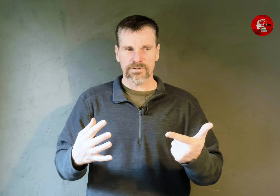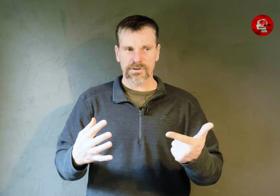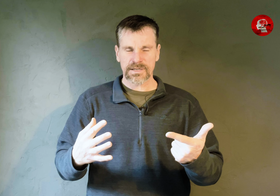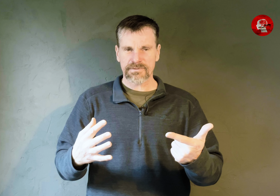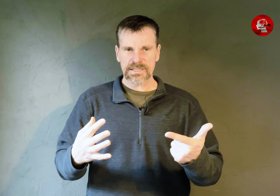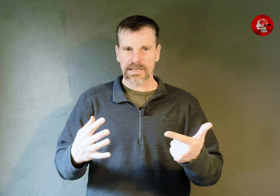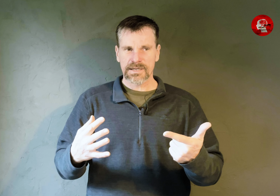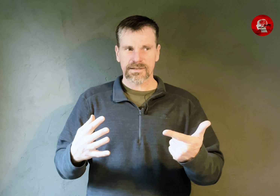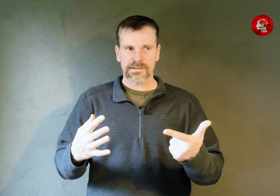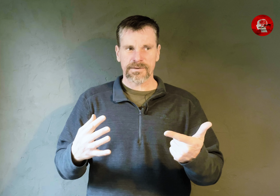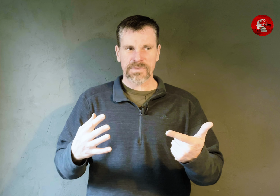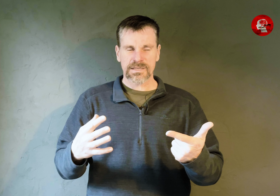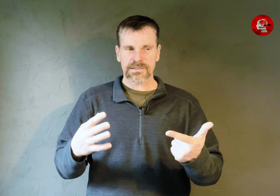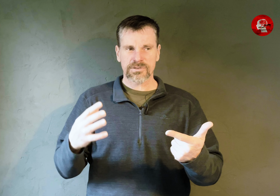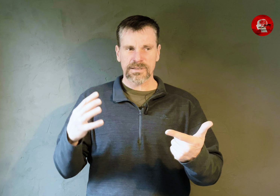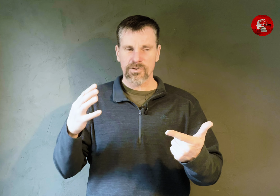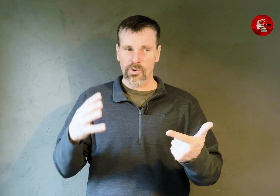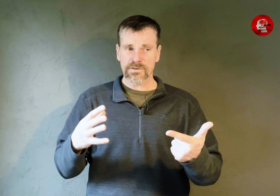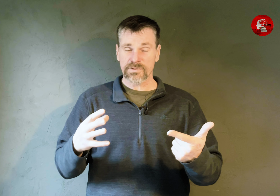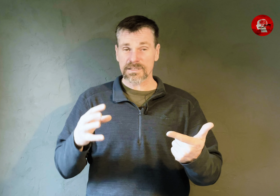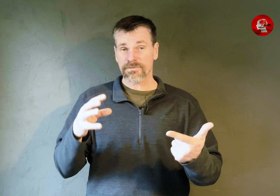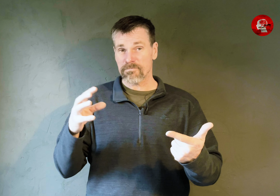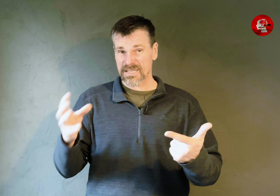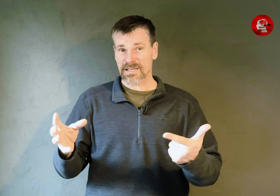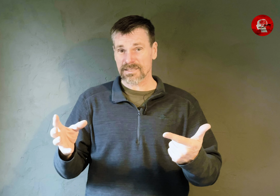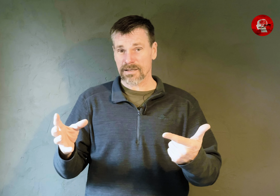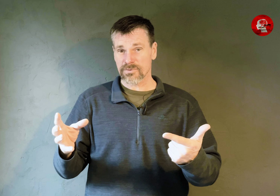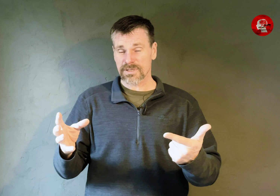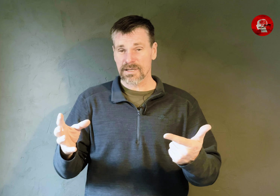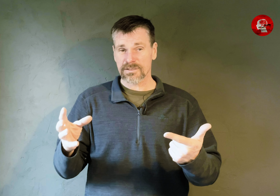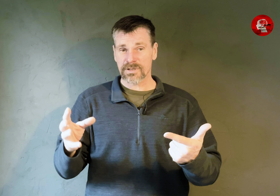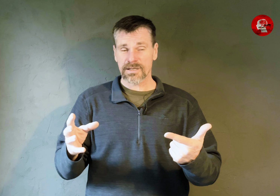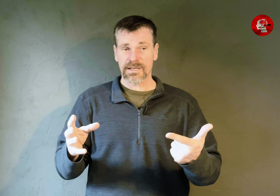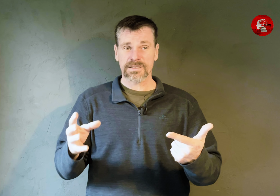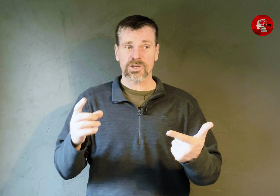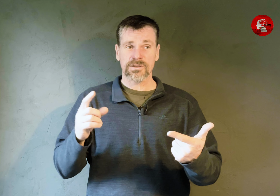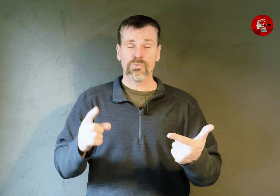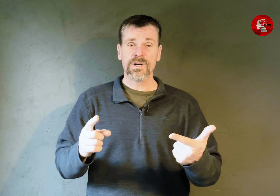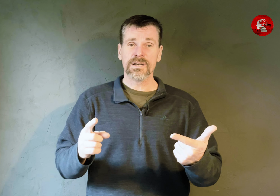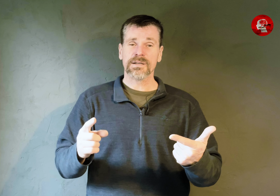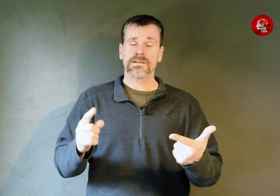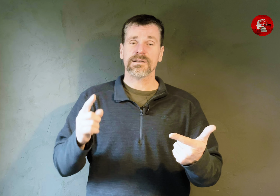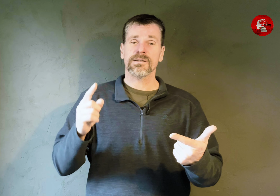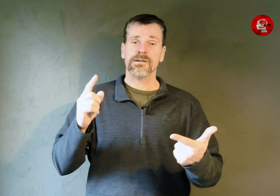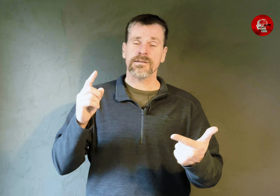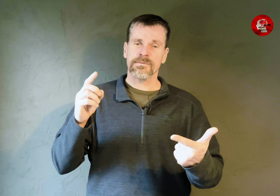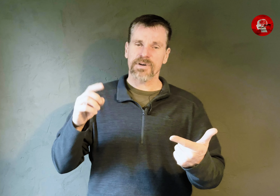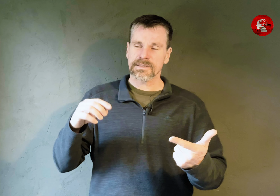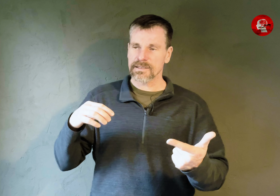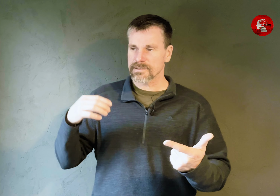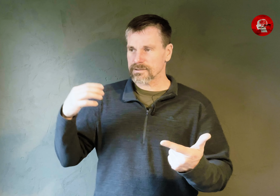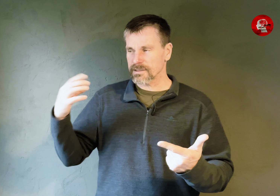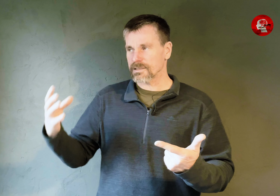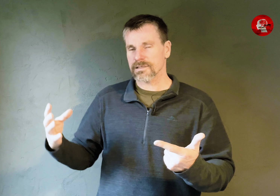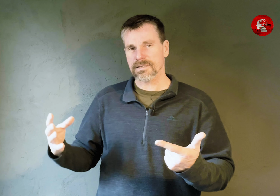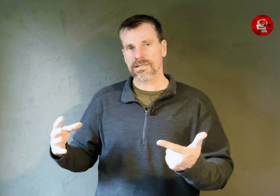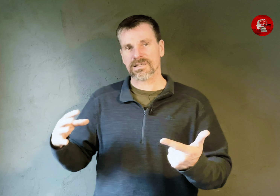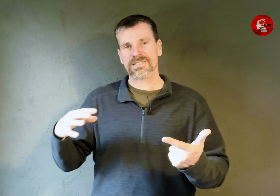irgendetwas es steht nirgendwo dass es verbessert sein muss sondern es steht nur in den patent richtlinien dass es